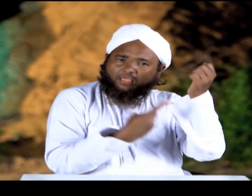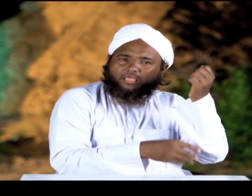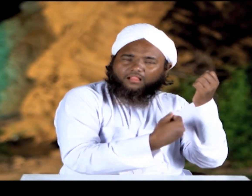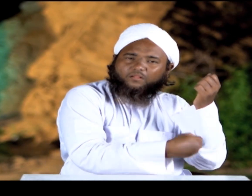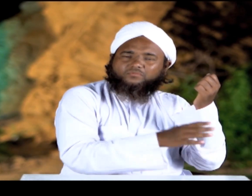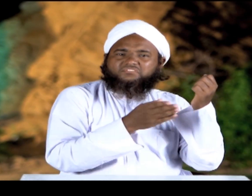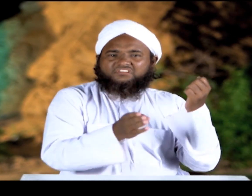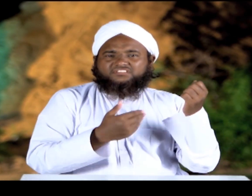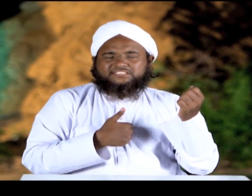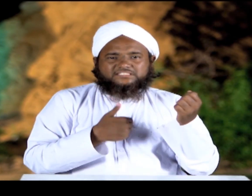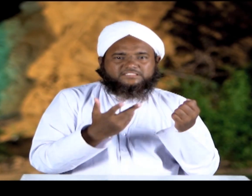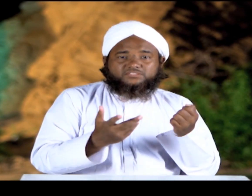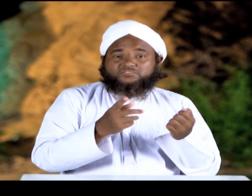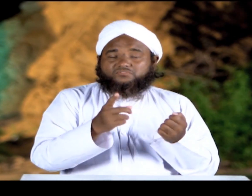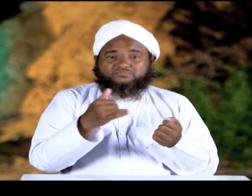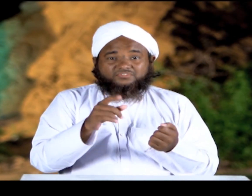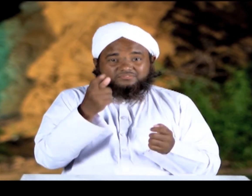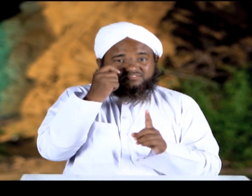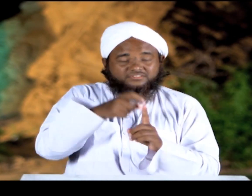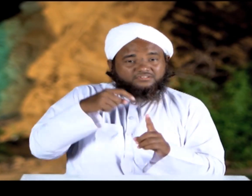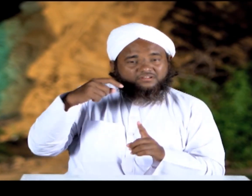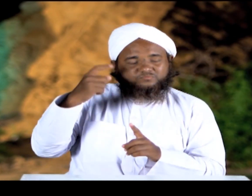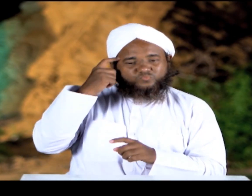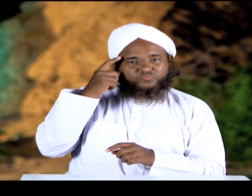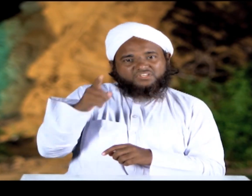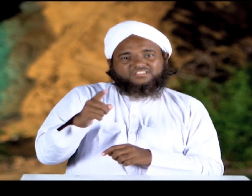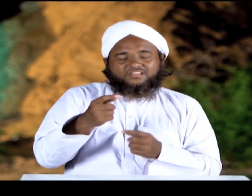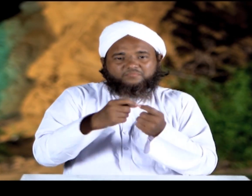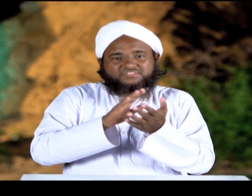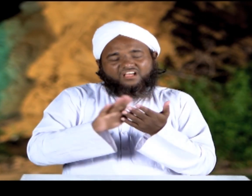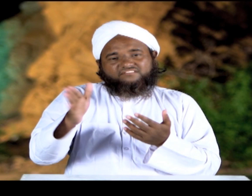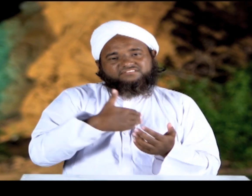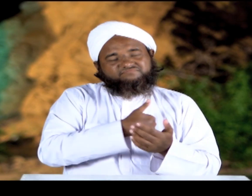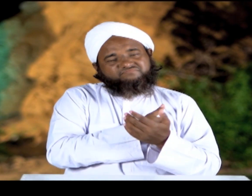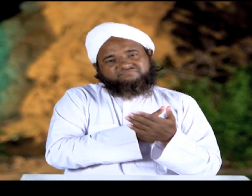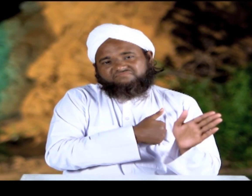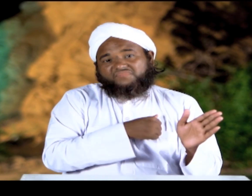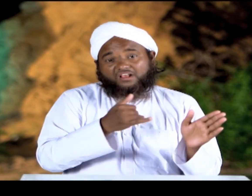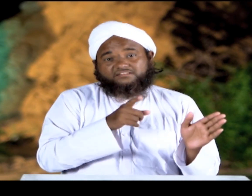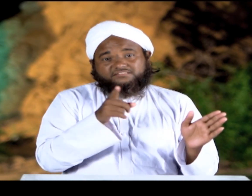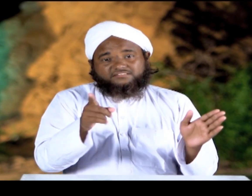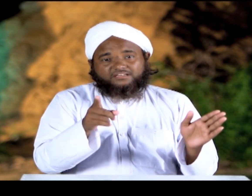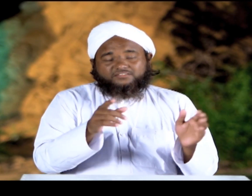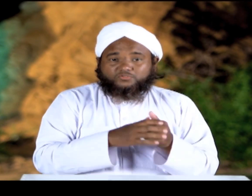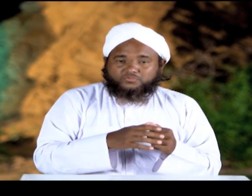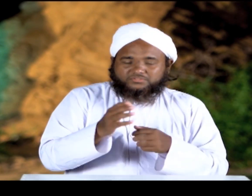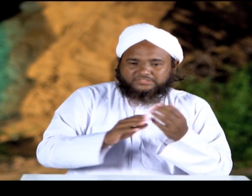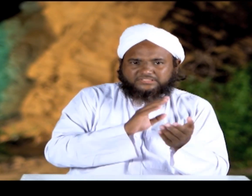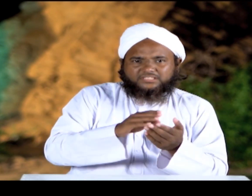گیا کہ ہو نہ ہو آج حضرت سیدنا بشر حافی رحمۃ اللہ علیہ کا انتقال ہو گیا ہے، ورنہ یہ جانور کبھی راستے